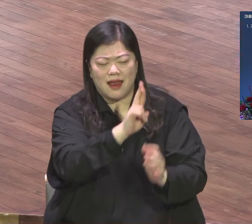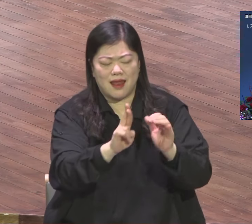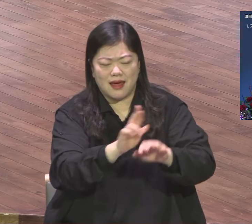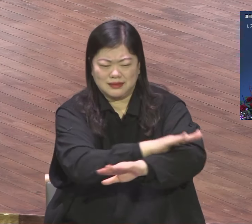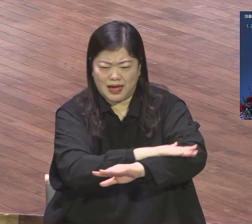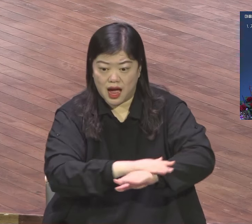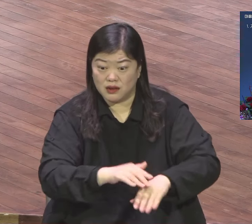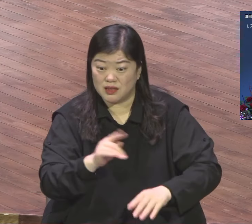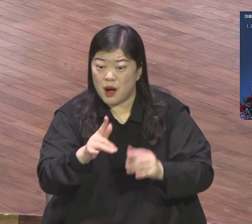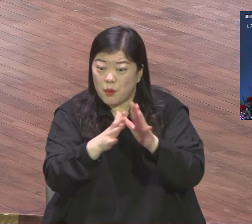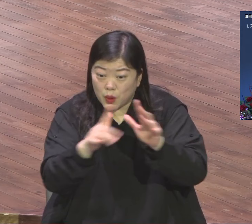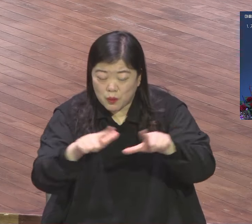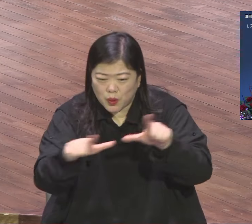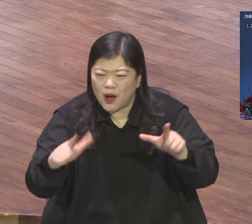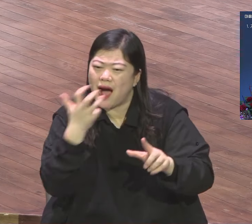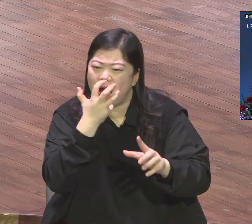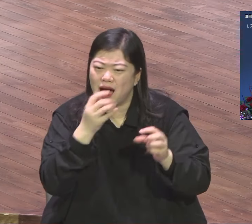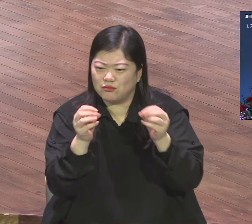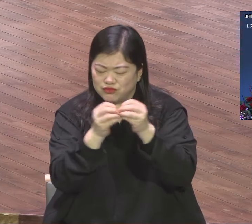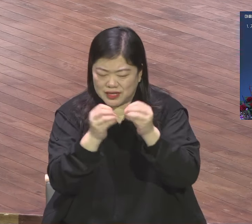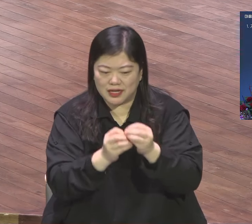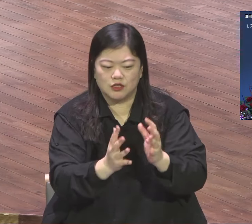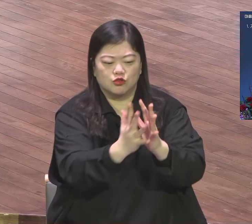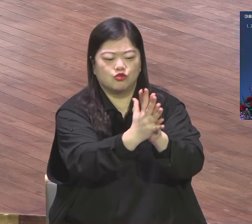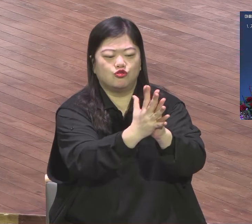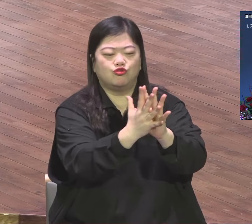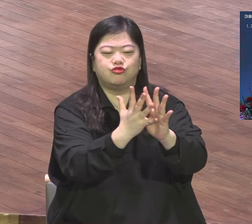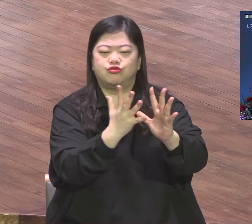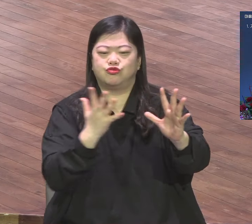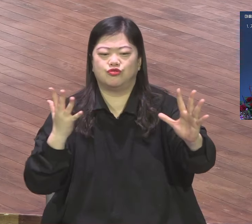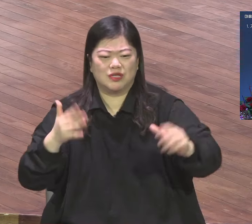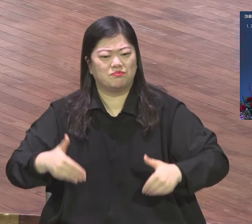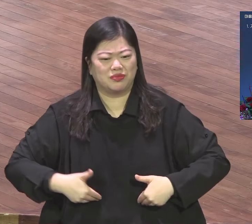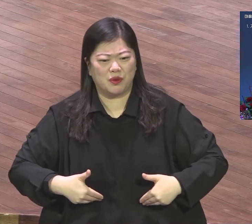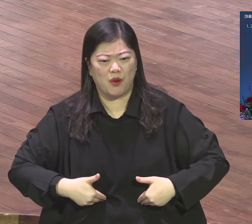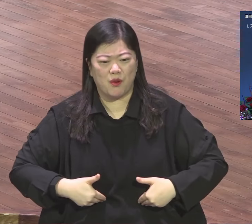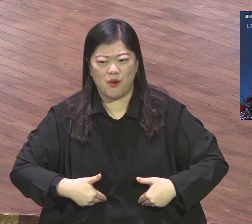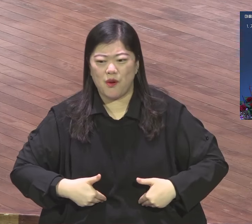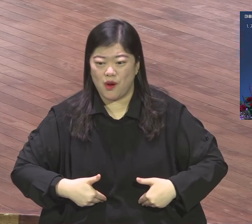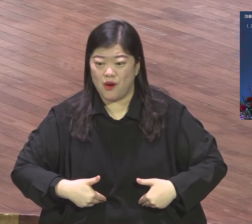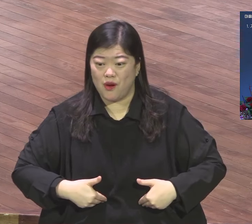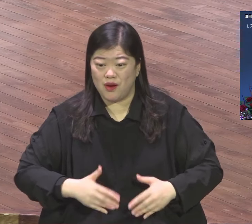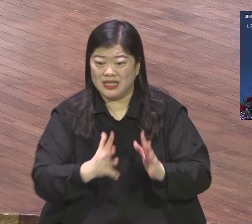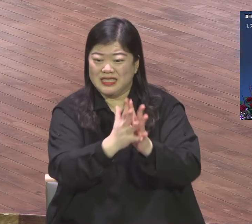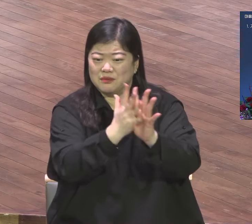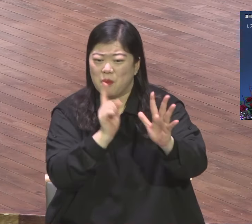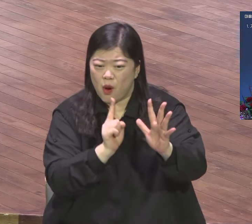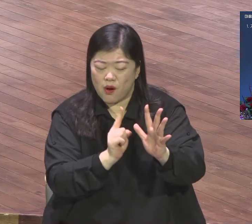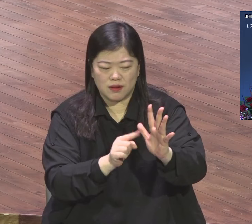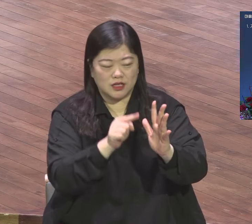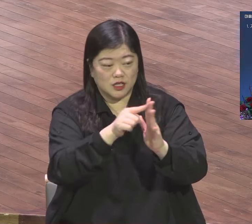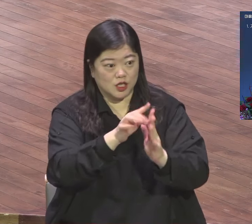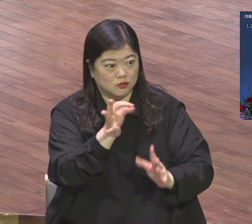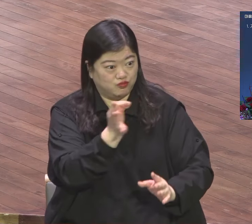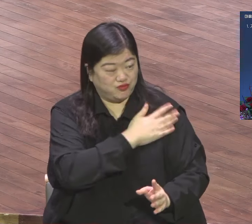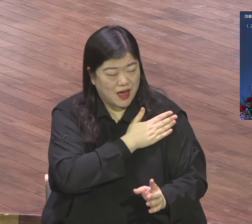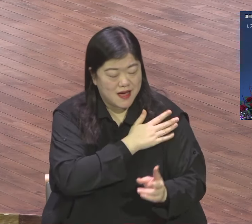줄을 잘 써야 돼 그러잖아요. 줄 잘 서는 방법. 능력 있는 사람, 힘 있는 사람, 돈 많은 사람.